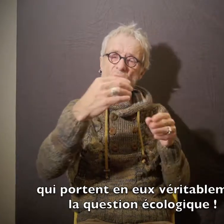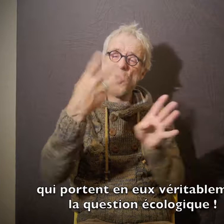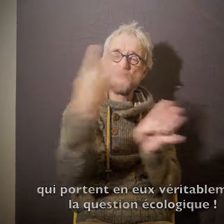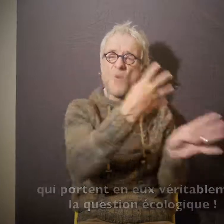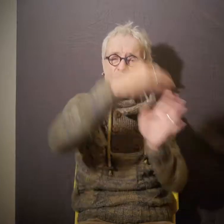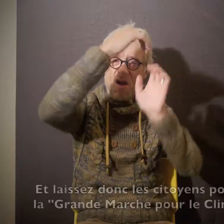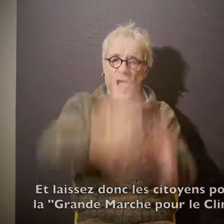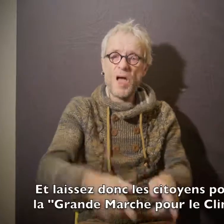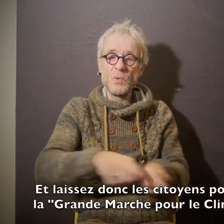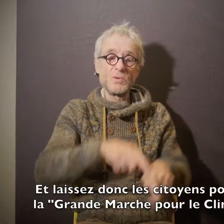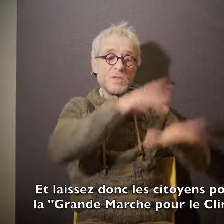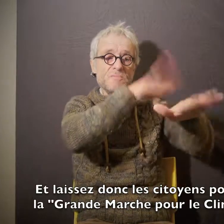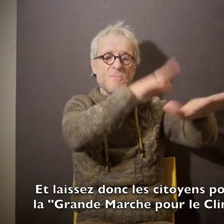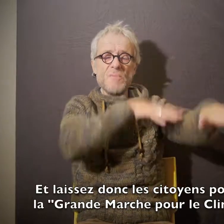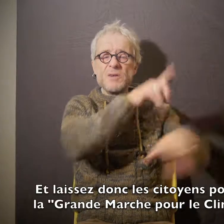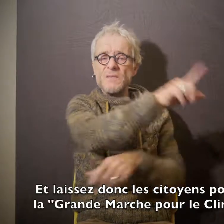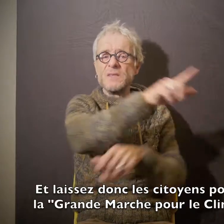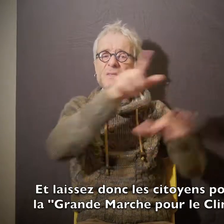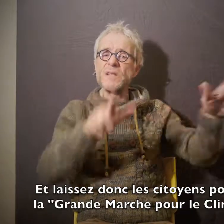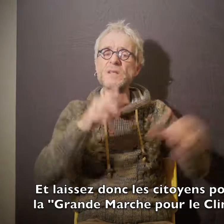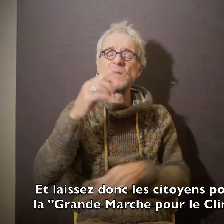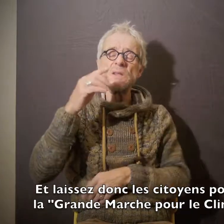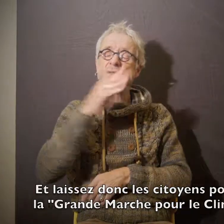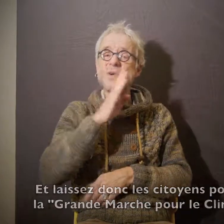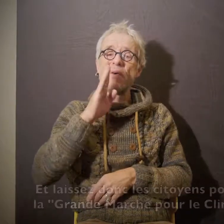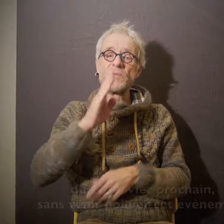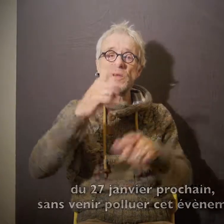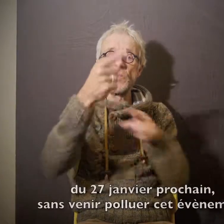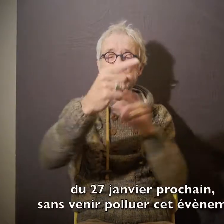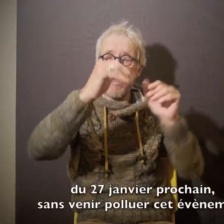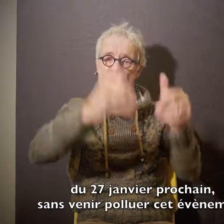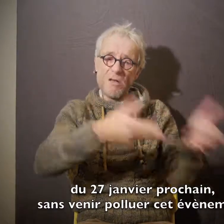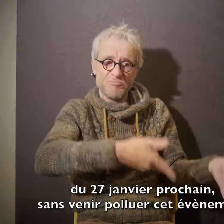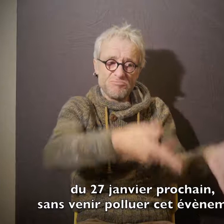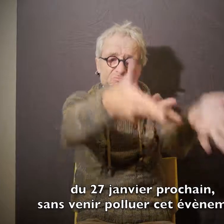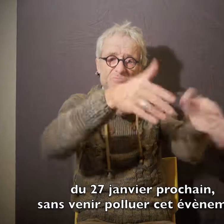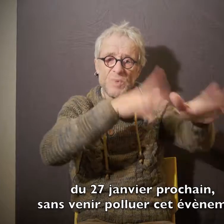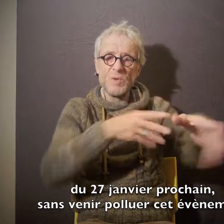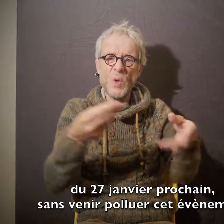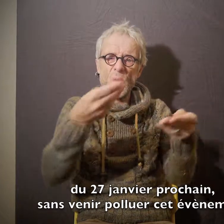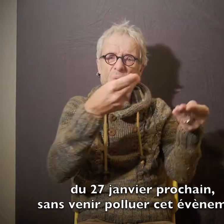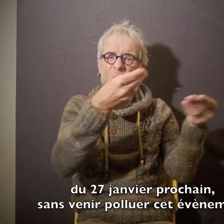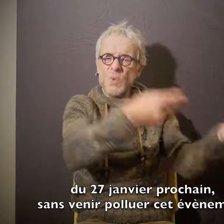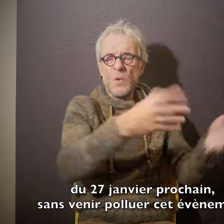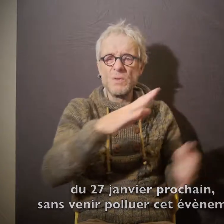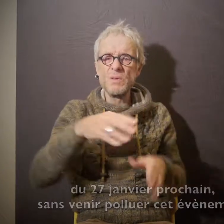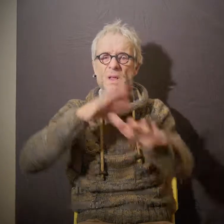marche pour le climat du 27 janvier prochain, sans venir polluer cet événement avec une marche de soutien à votre